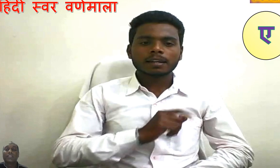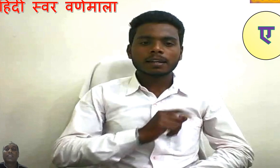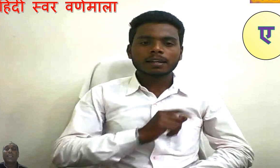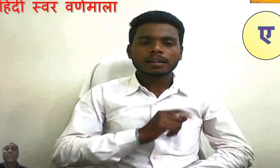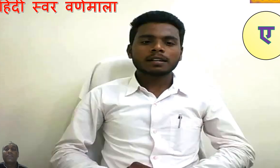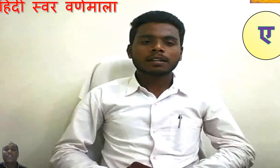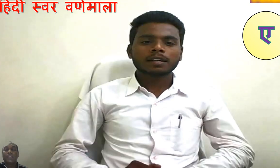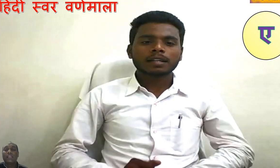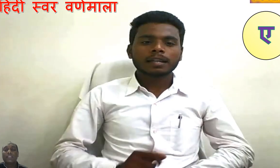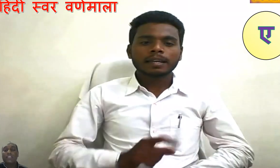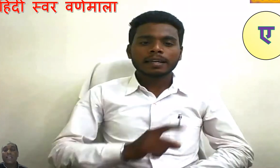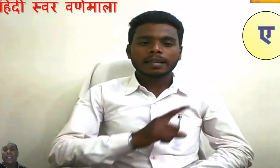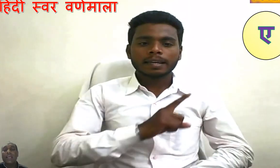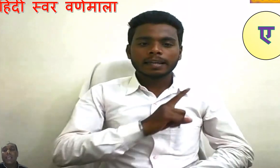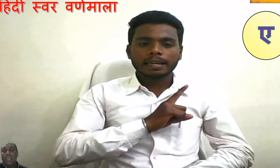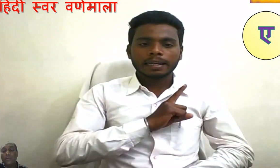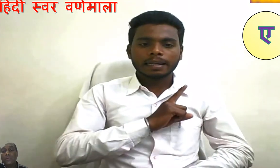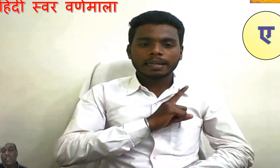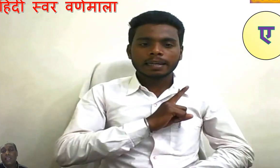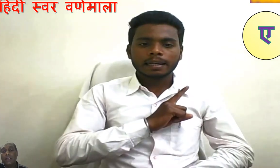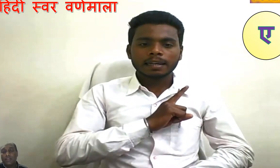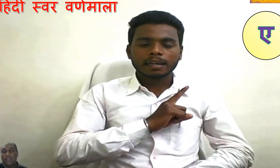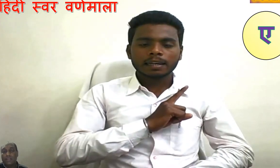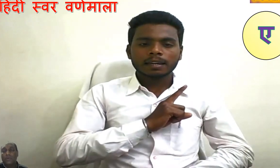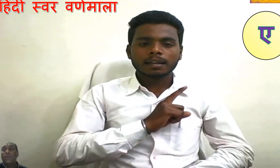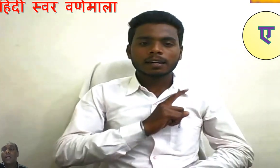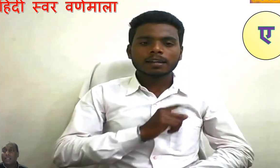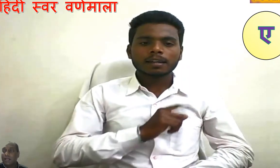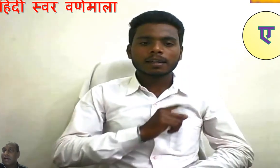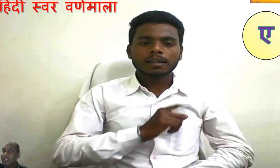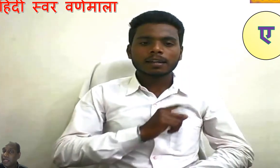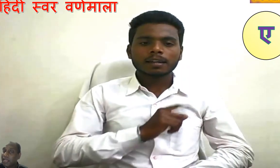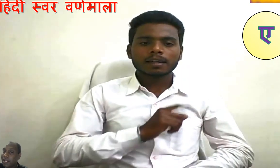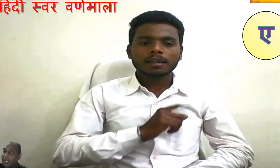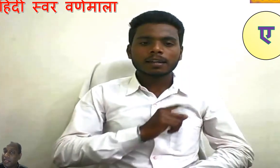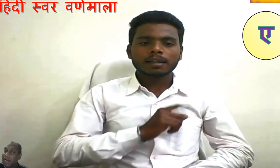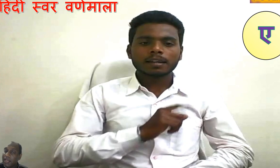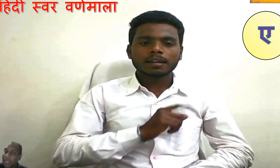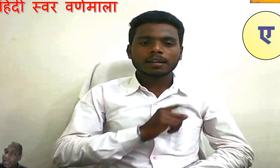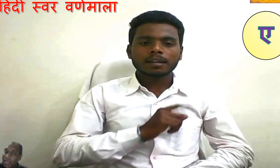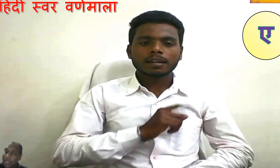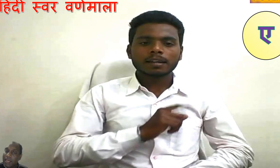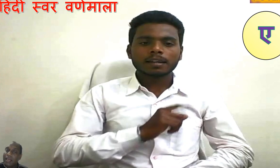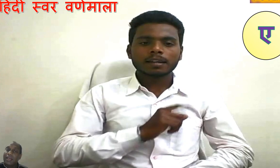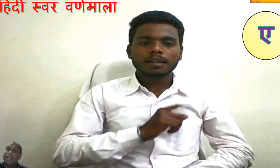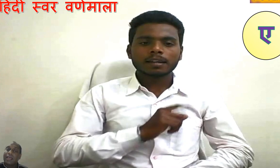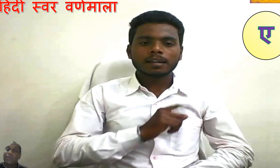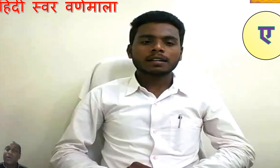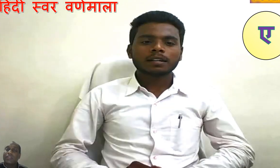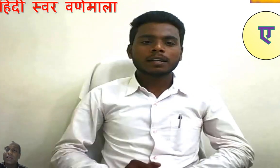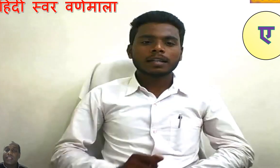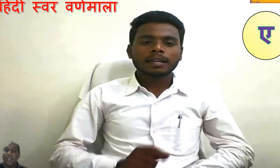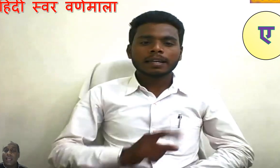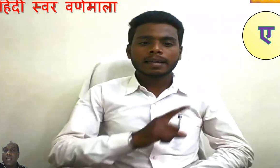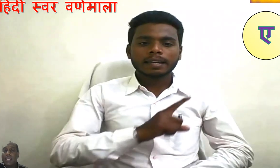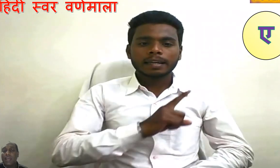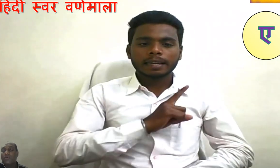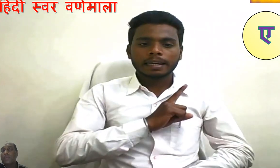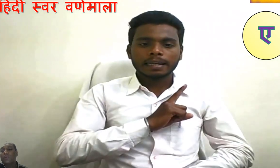देख सबते हैं फिर से देख लेजिए एक उंगली कंदे की ओर अर्थाथ ये एडी का A है एग वर और देखते हैं एक उंगली